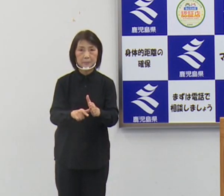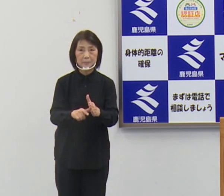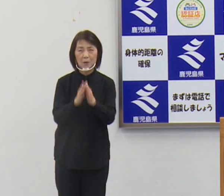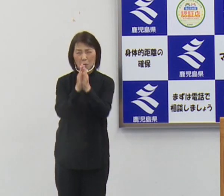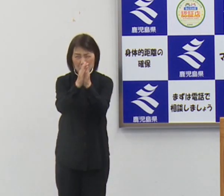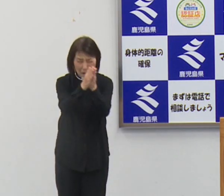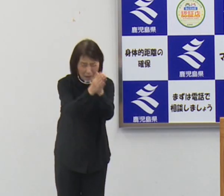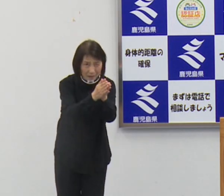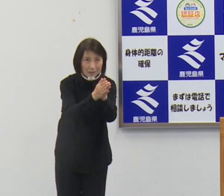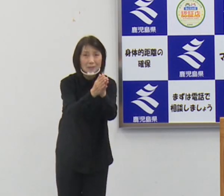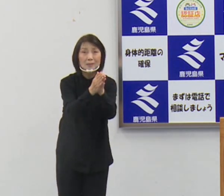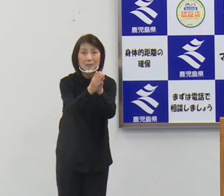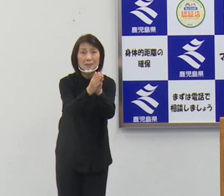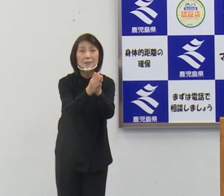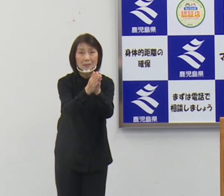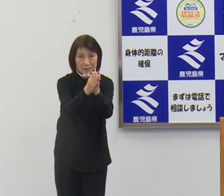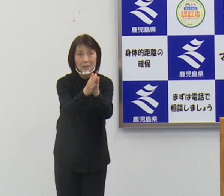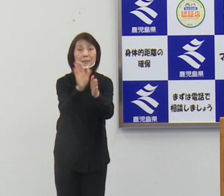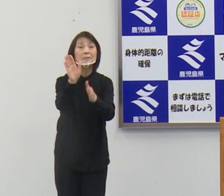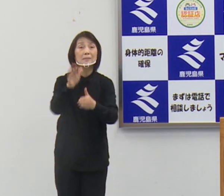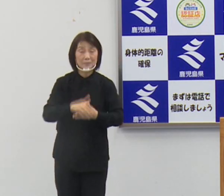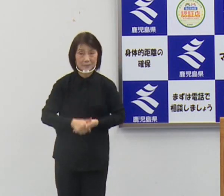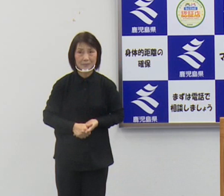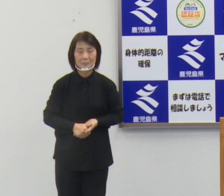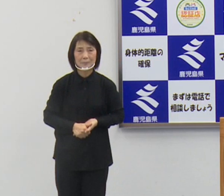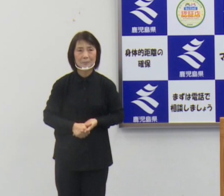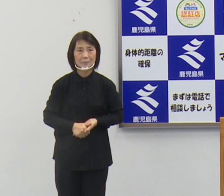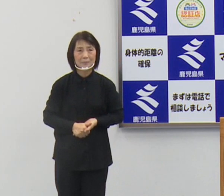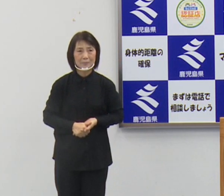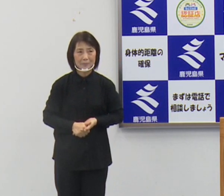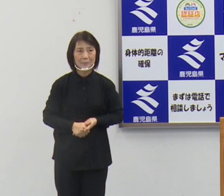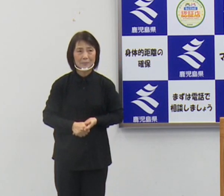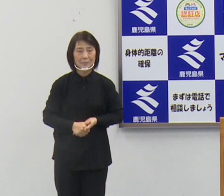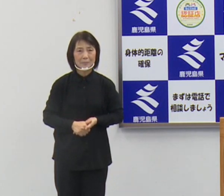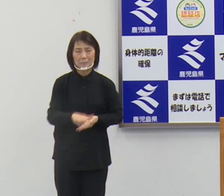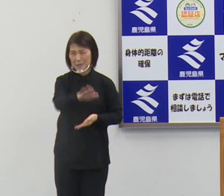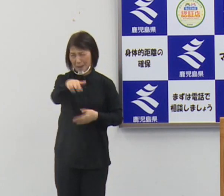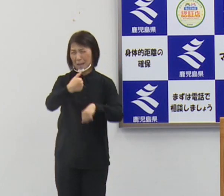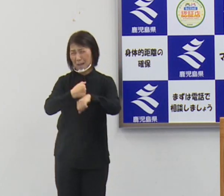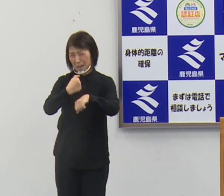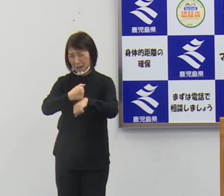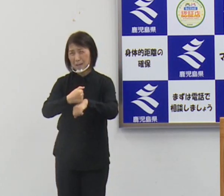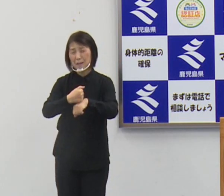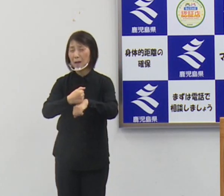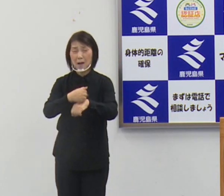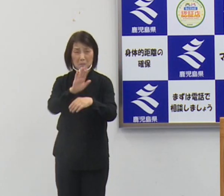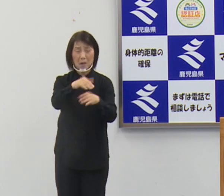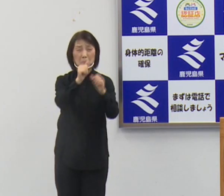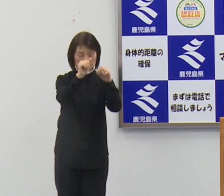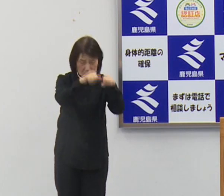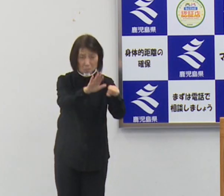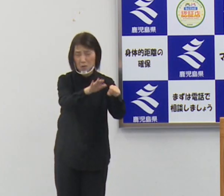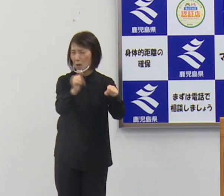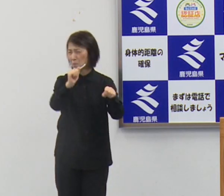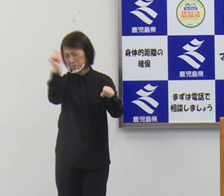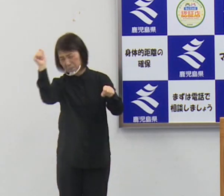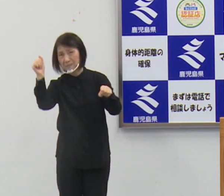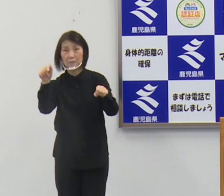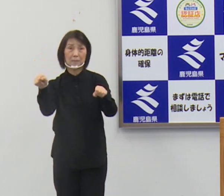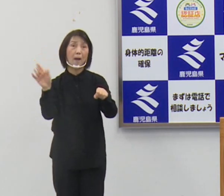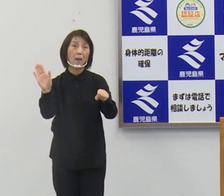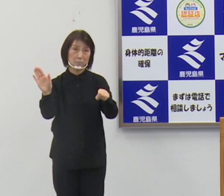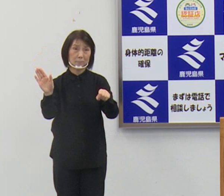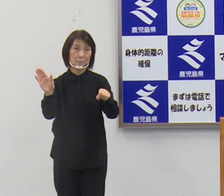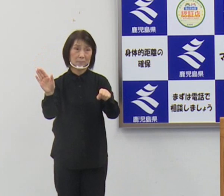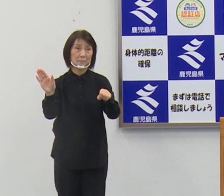お願いしていることにみんな応じていただいている中で応じないということについては、やはり